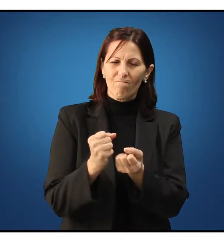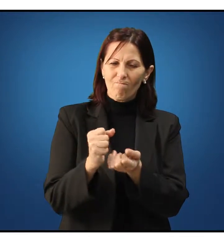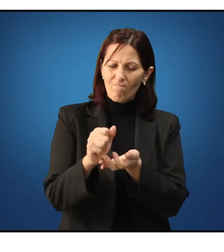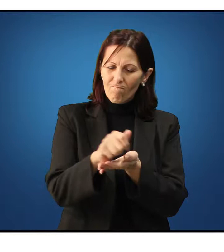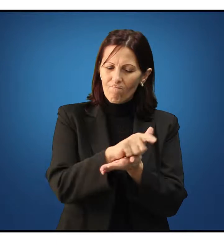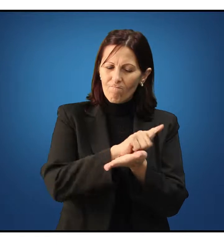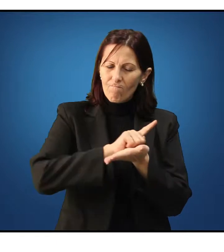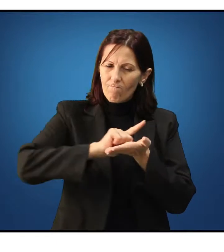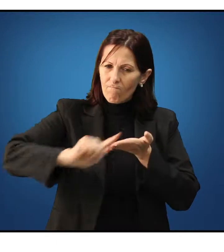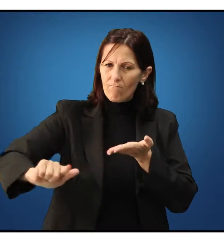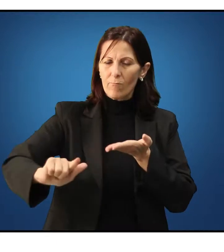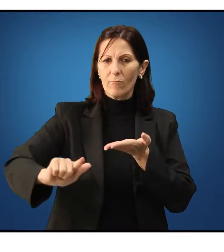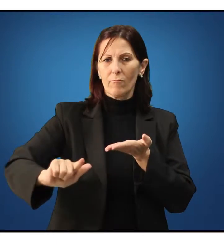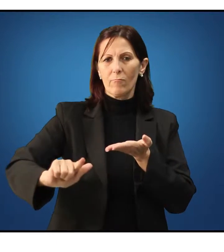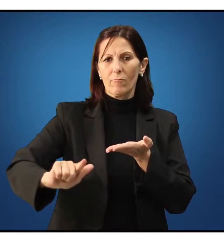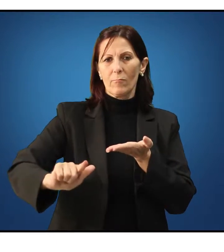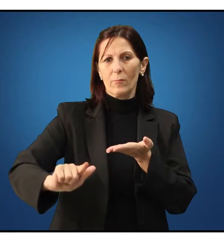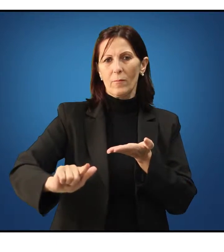apagar